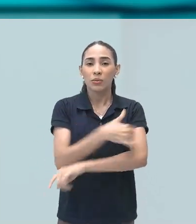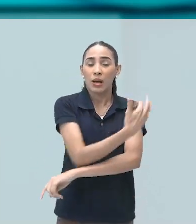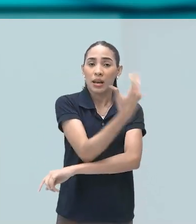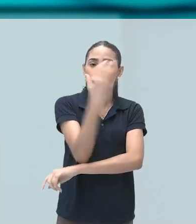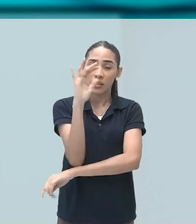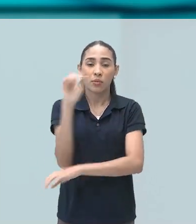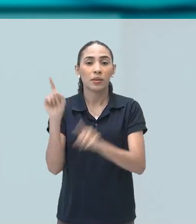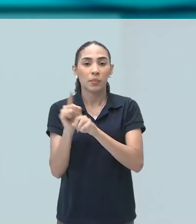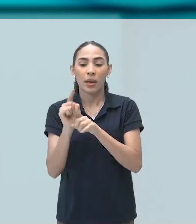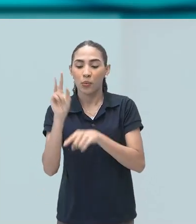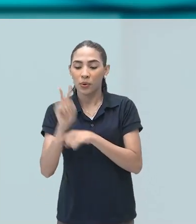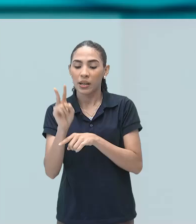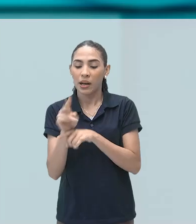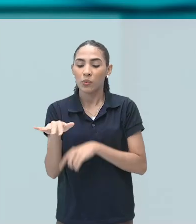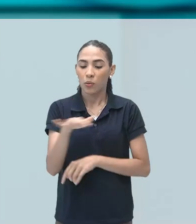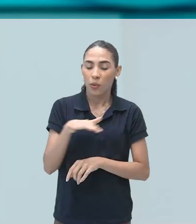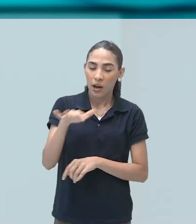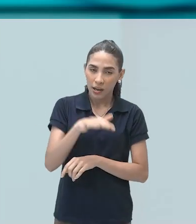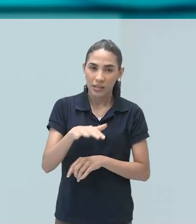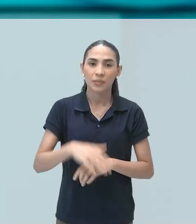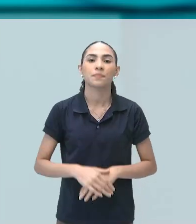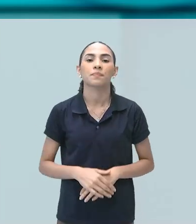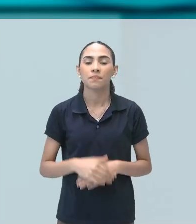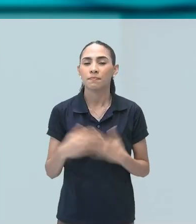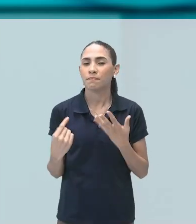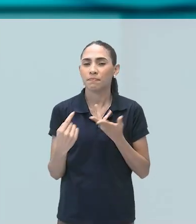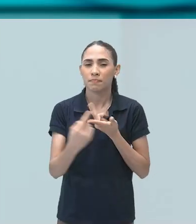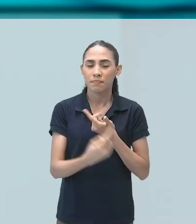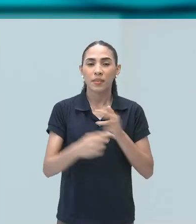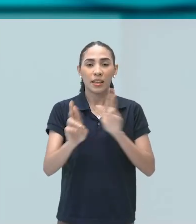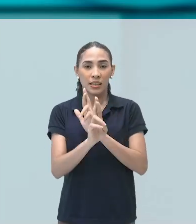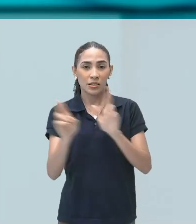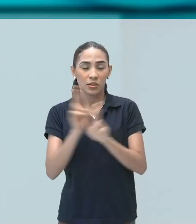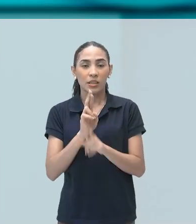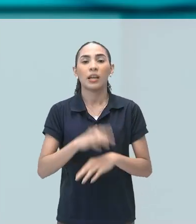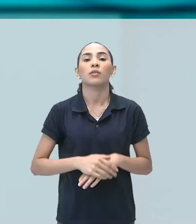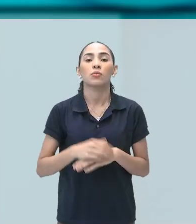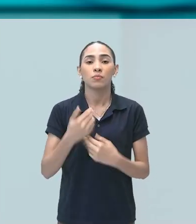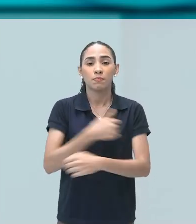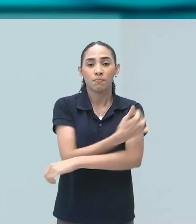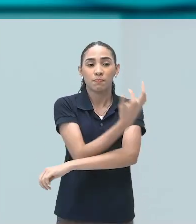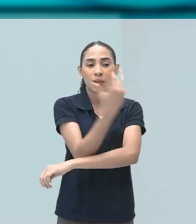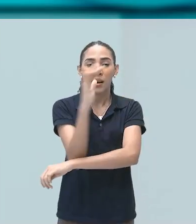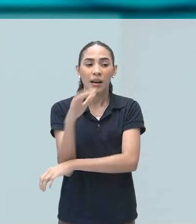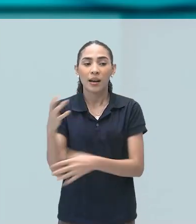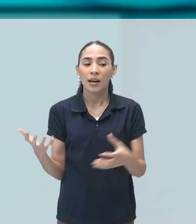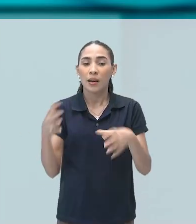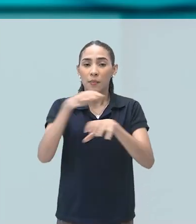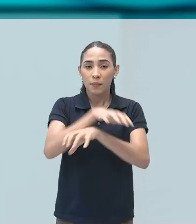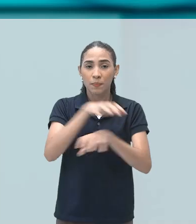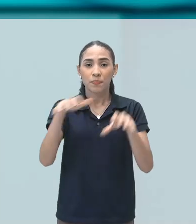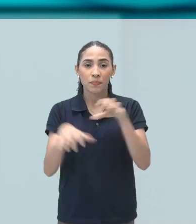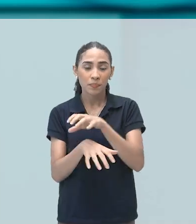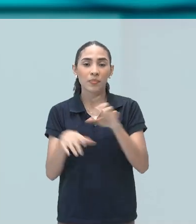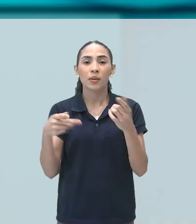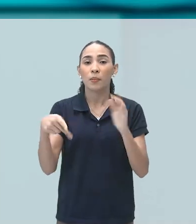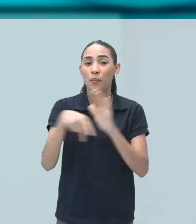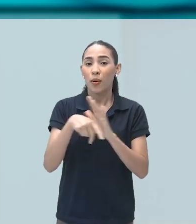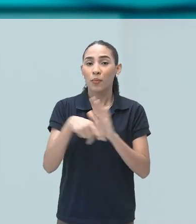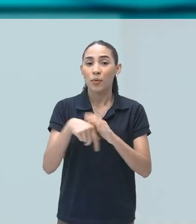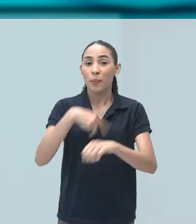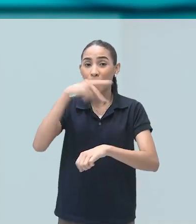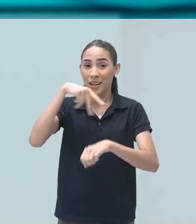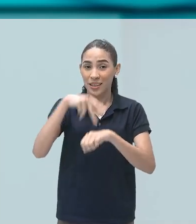de conservação e assim por diante relacionado aos biomas, às áreas florestais do nosso